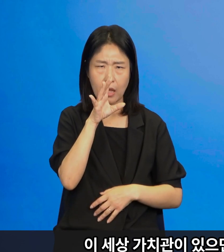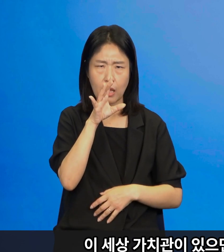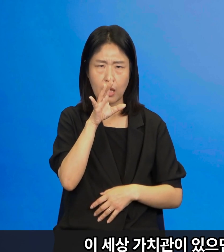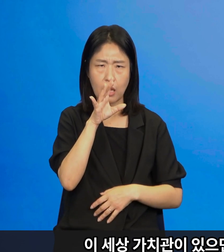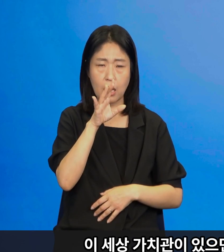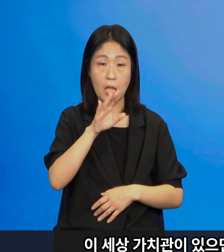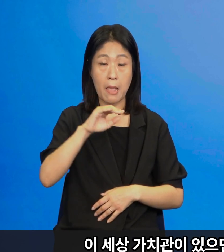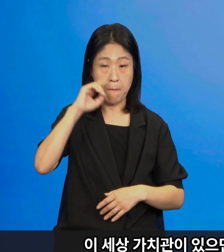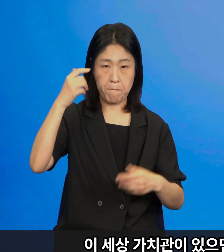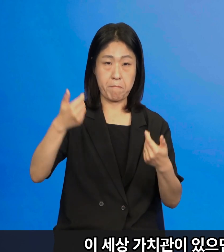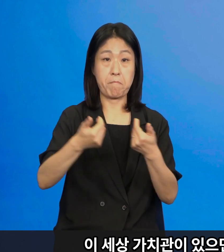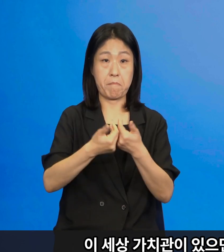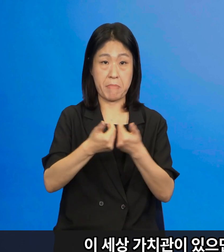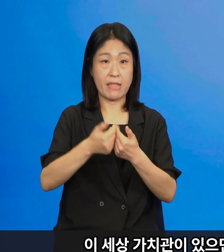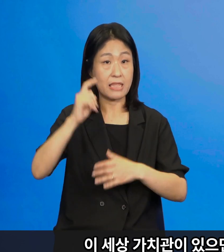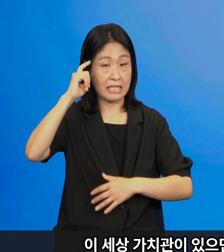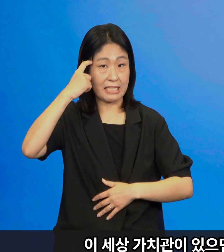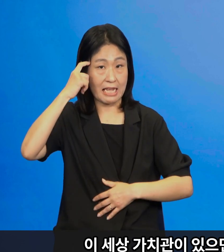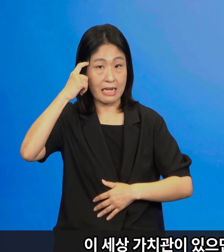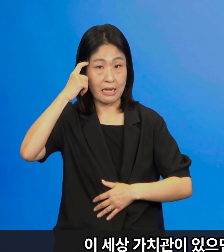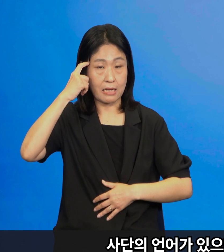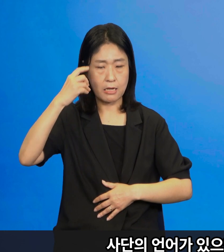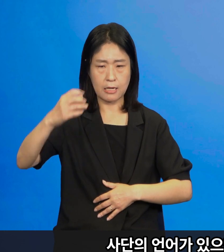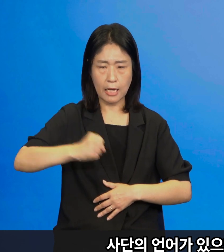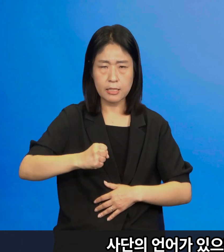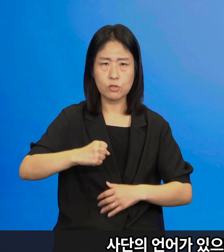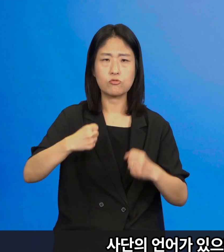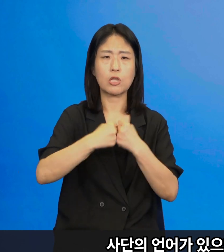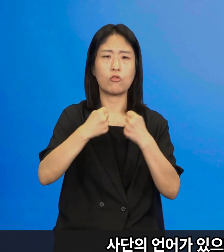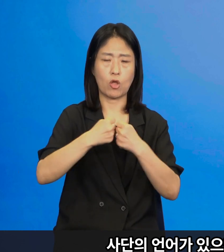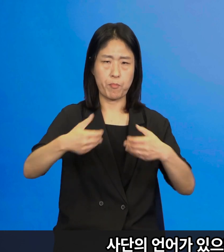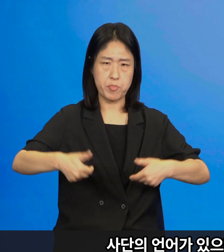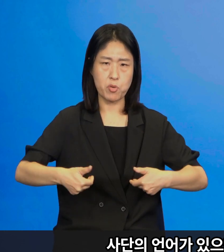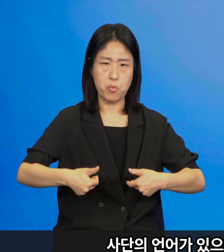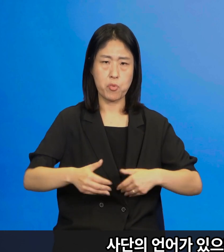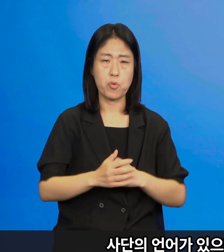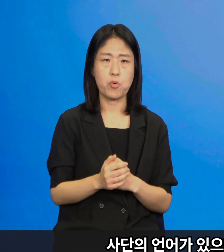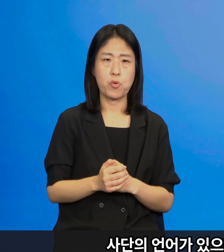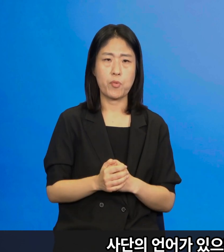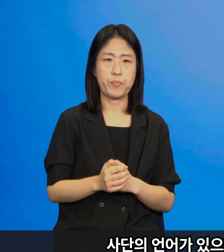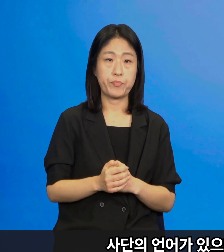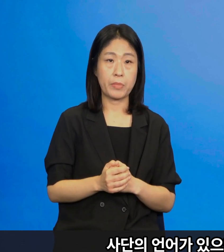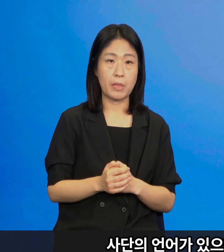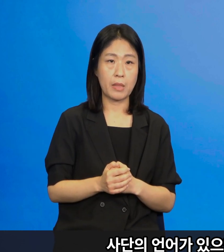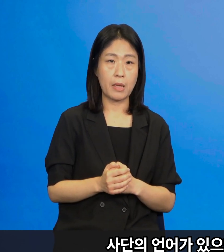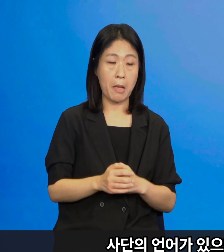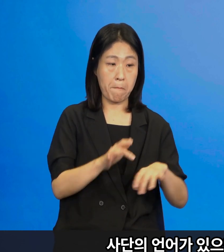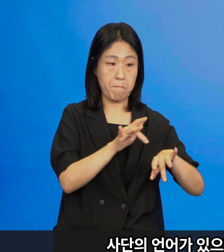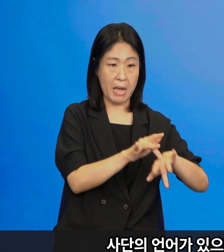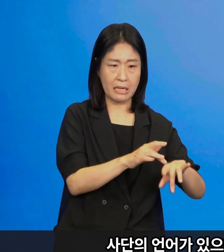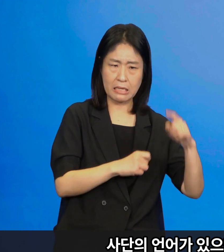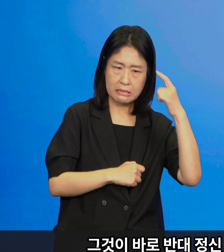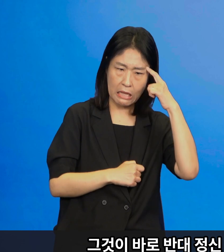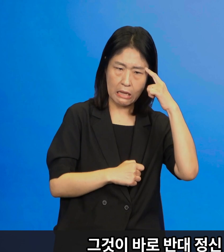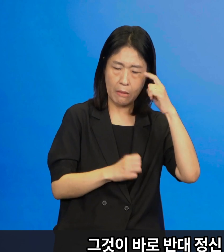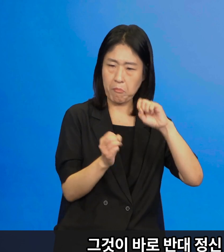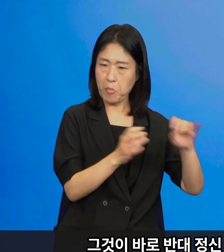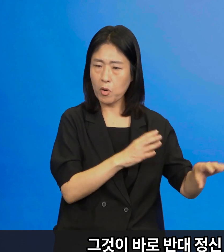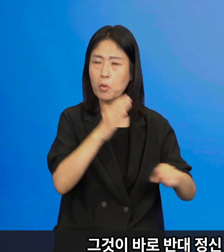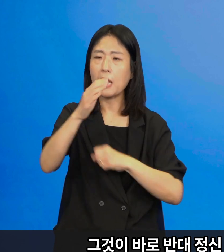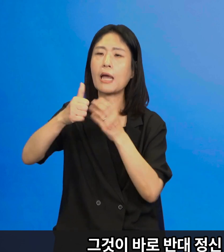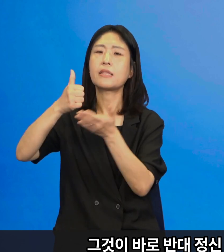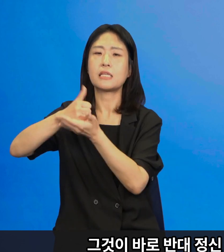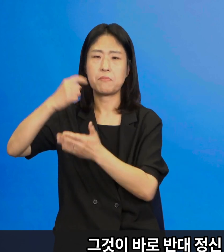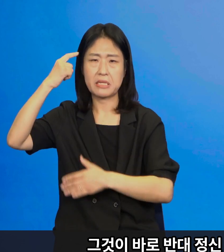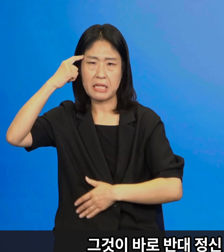가치관이 있으면 하나님 나라의 가치관으로, 사단의 언어가 있으면 하나님 나라의 언어로, 그것이 바로